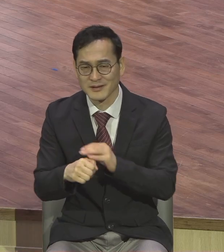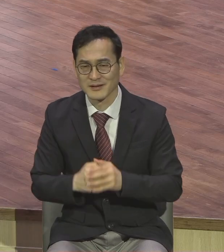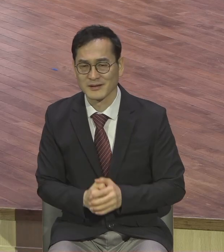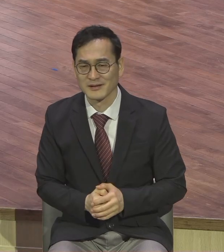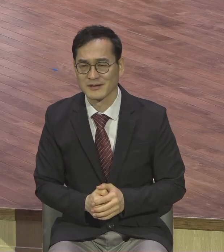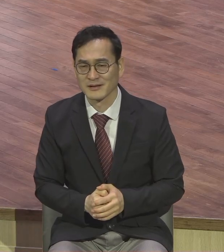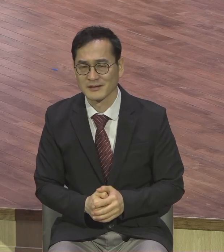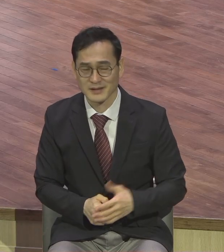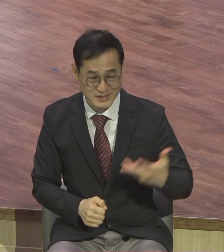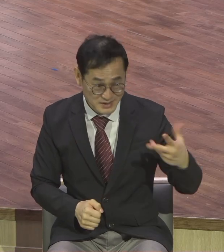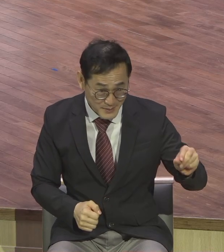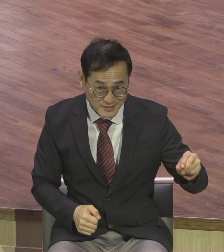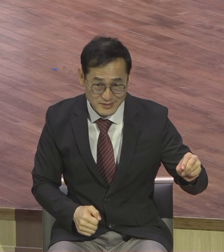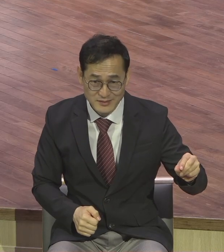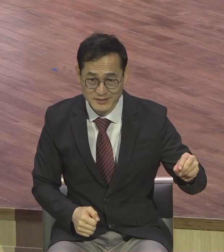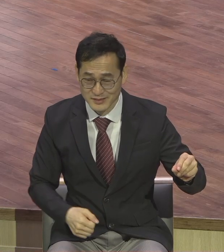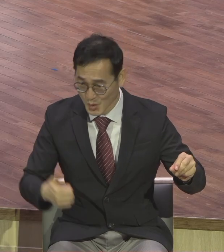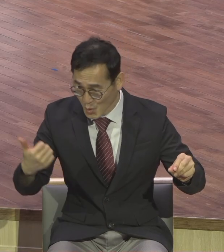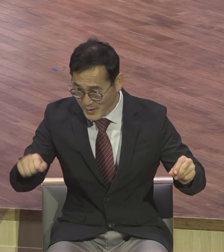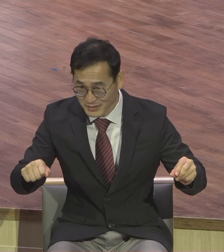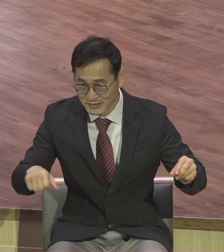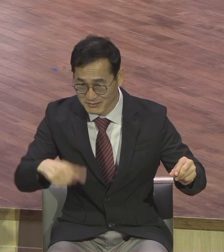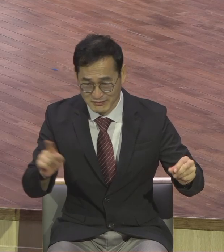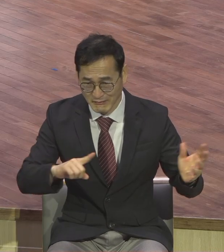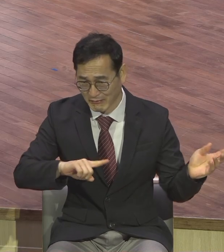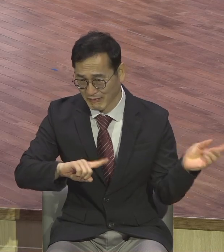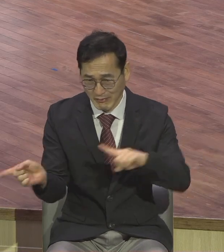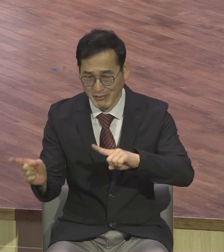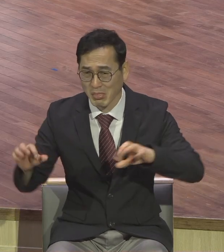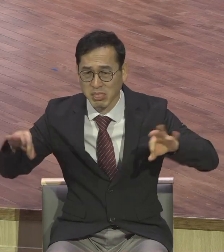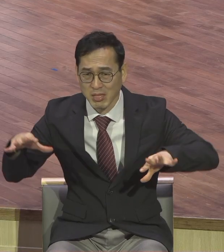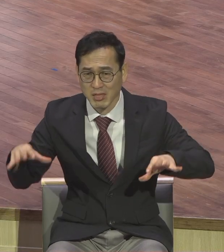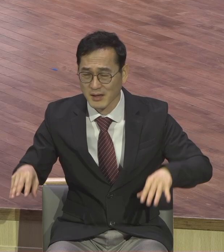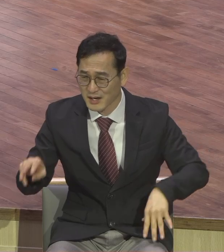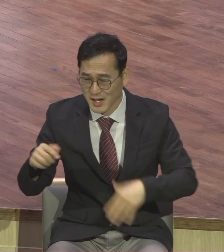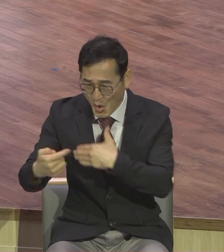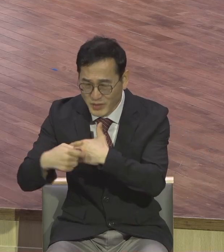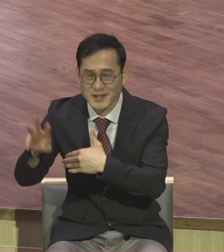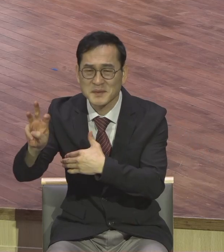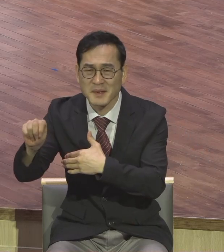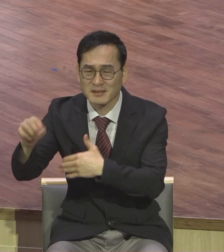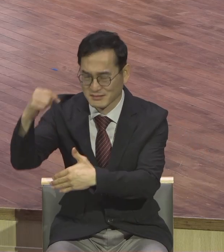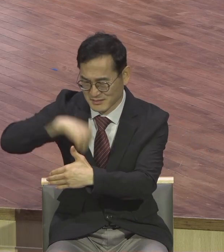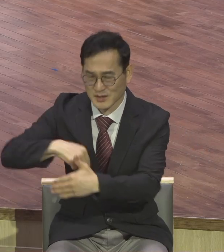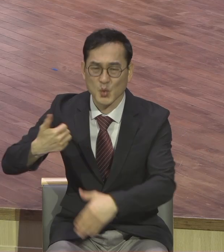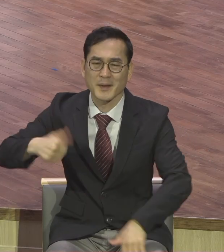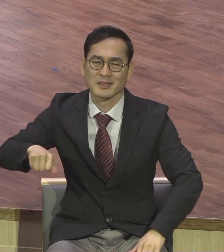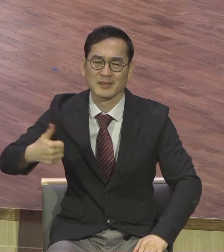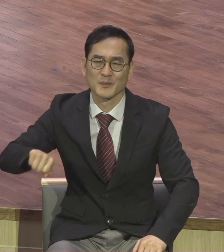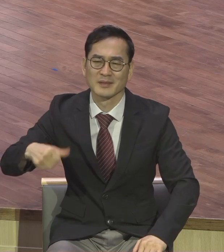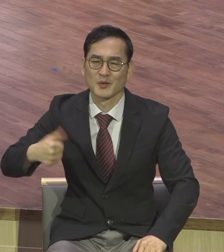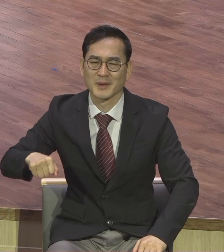오합지졸들. 그러니 뭐 전쟁도 안 되고 다 투옹하고 다 탈영하고 다 도망가 버리죠.